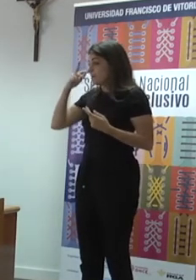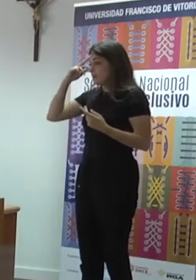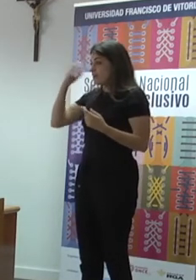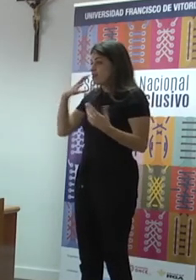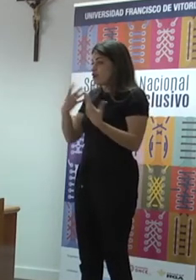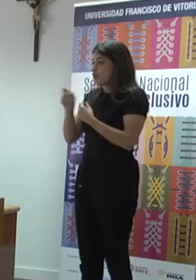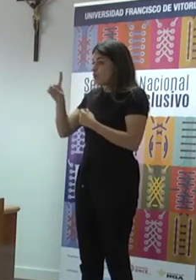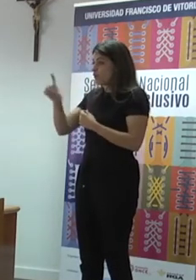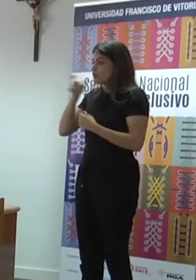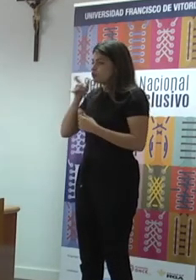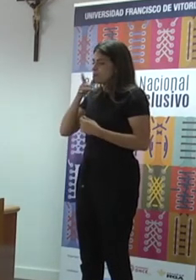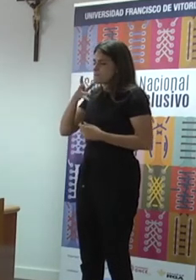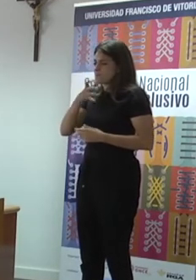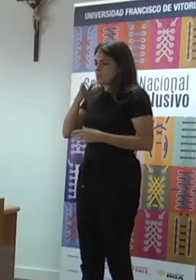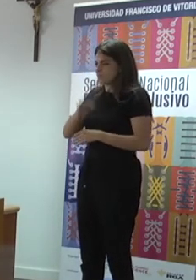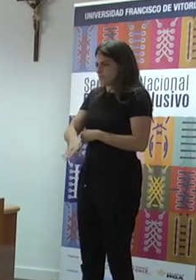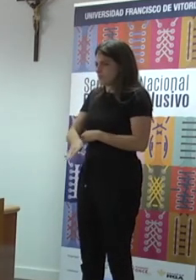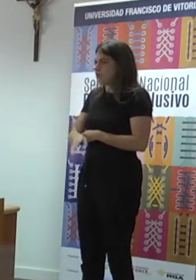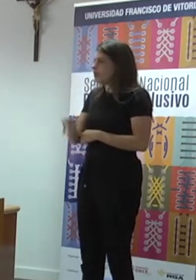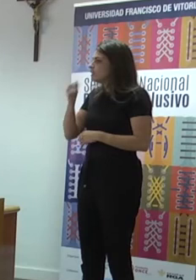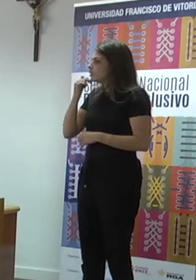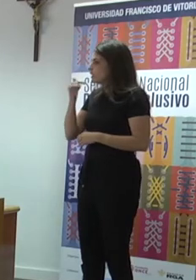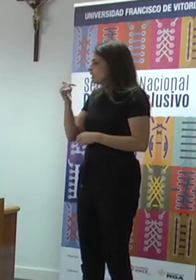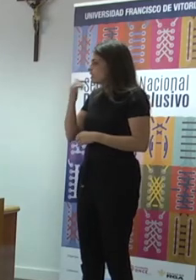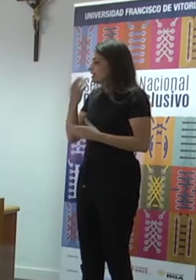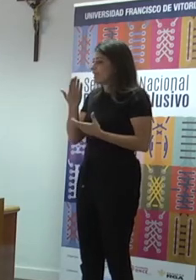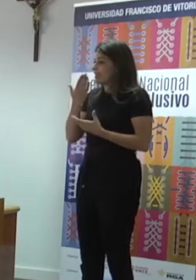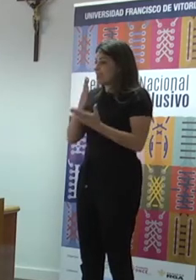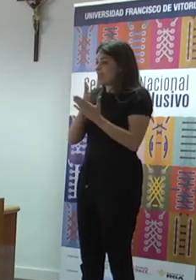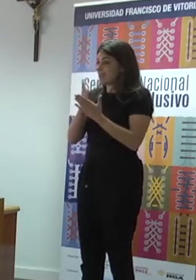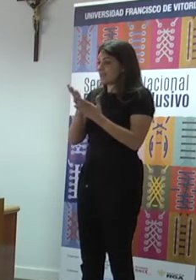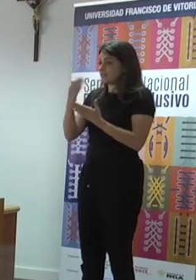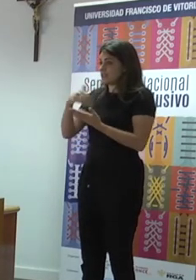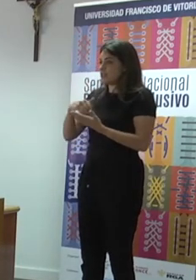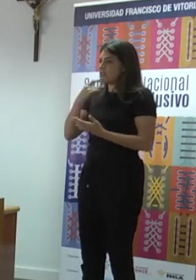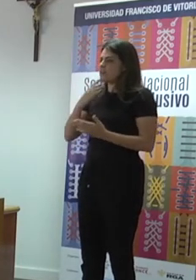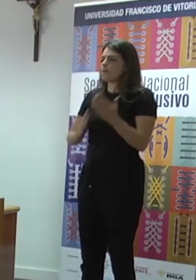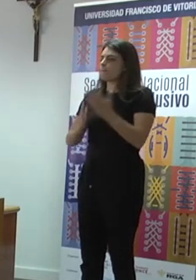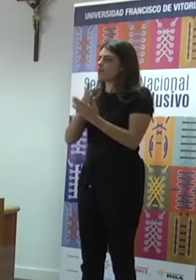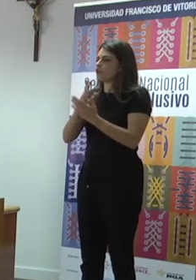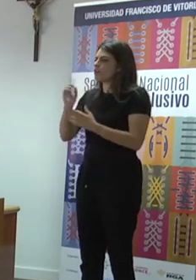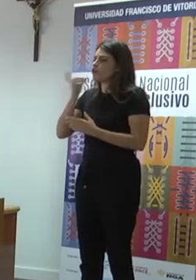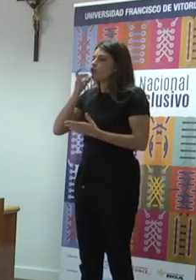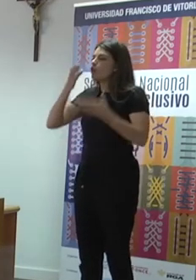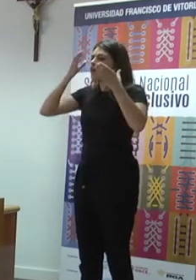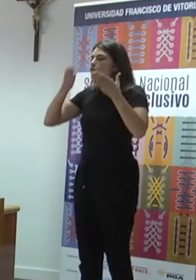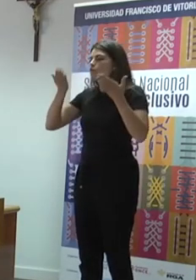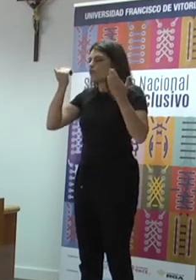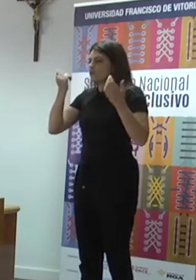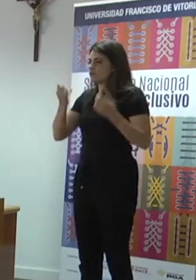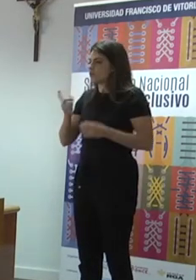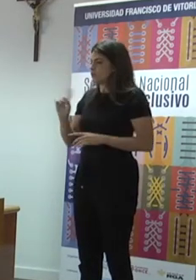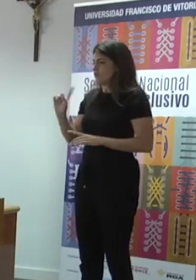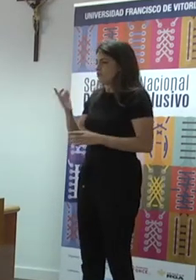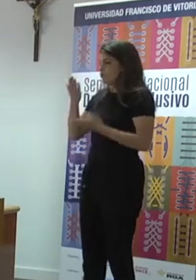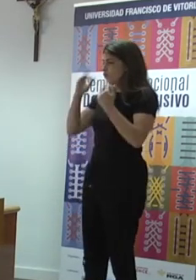concreto que me dijo delante de toda la clase que me lo quitase. Evidentemente, yo no me lo quité. Y lo que le dije,